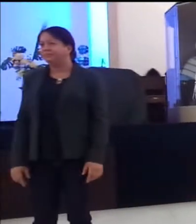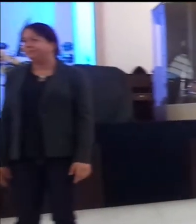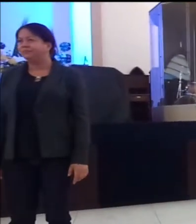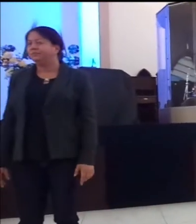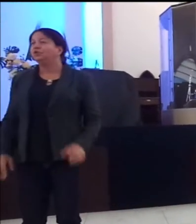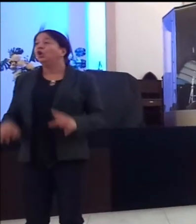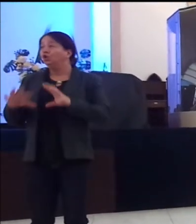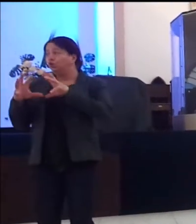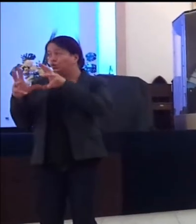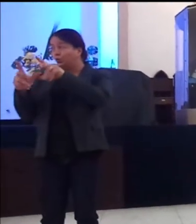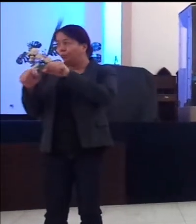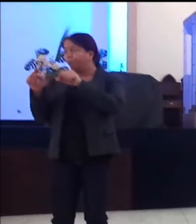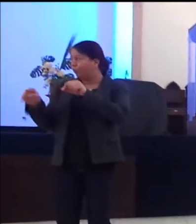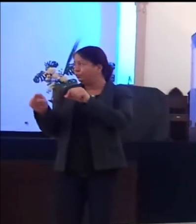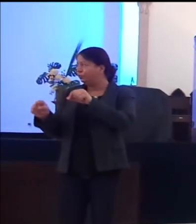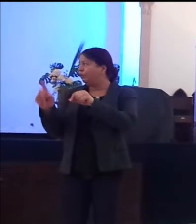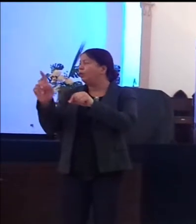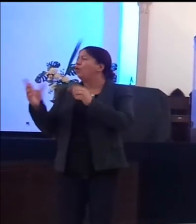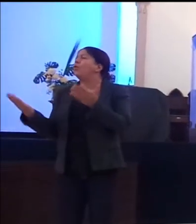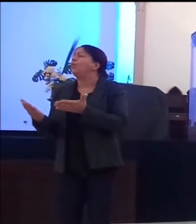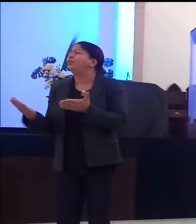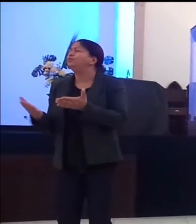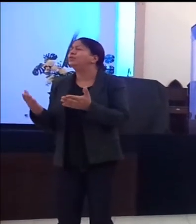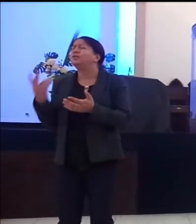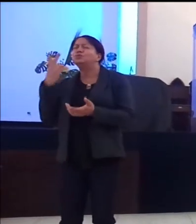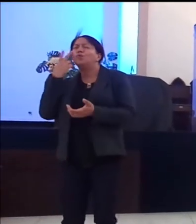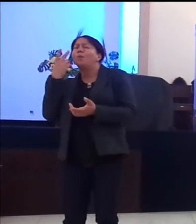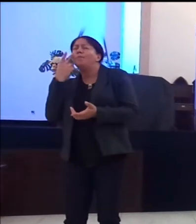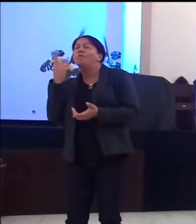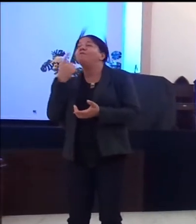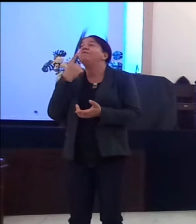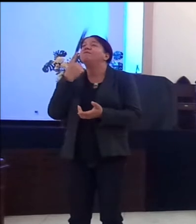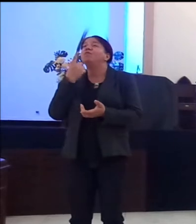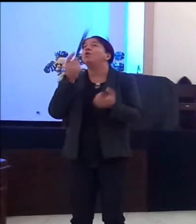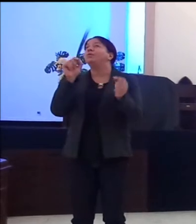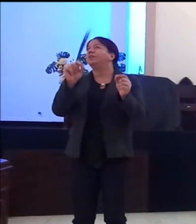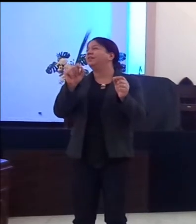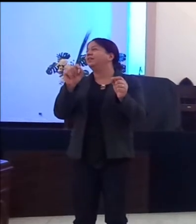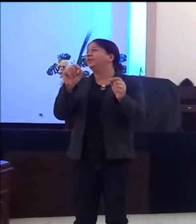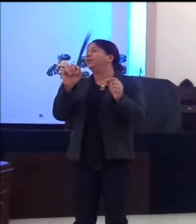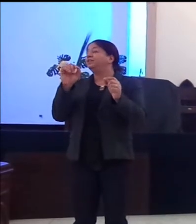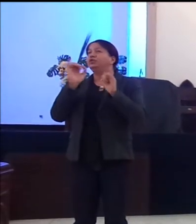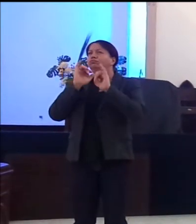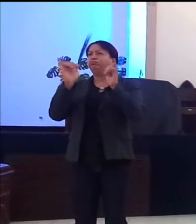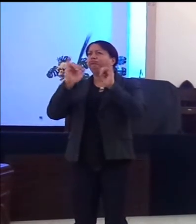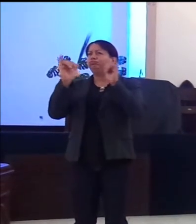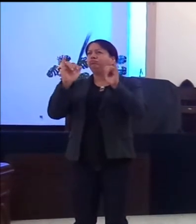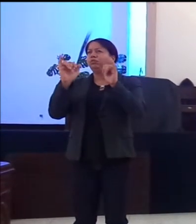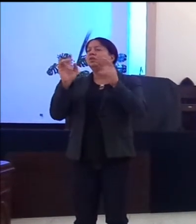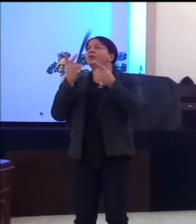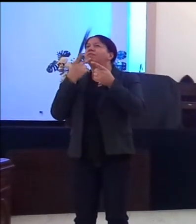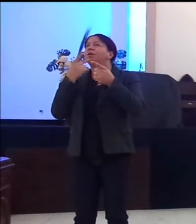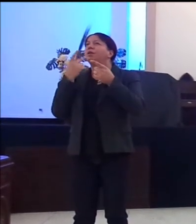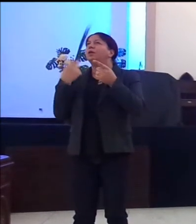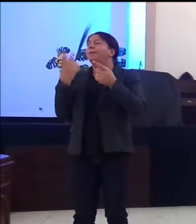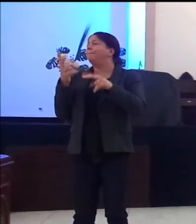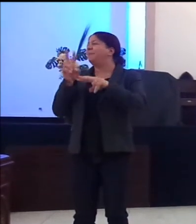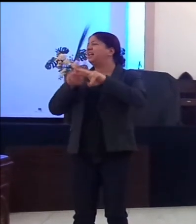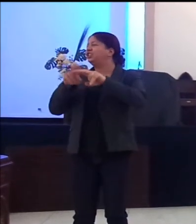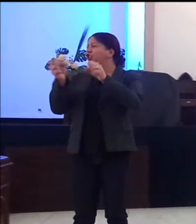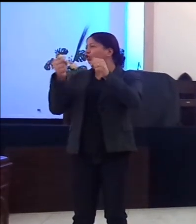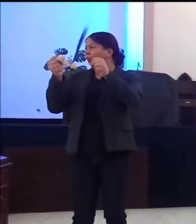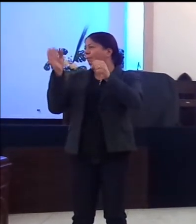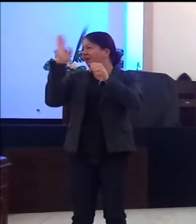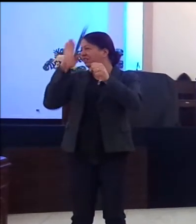No mundo hoje, o que é o mais comum a gente ouvir? A gente vê notícias sobre os presídios